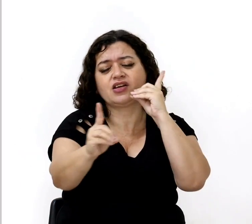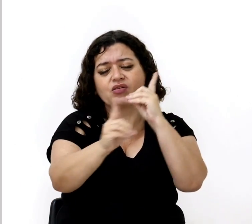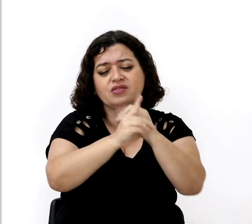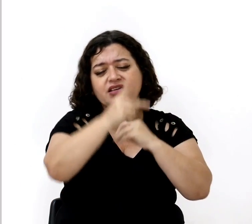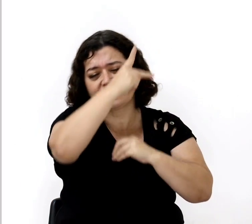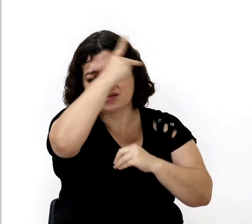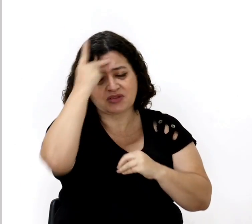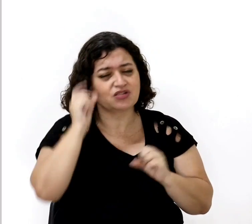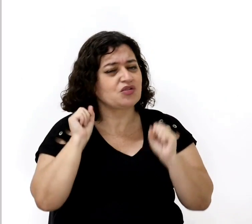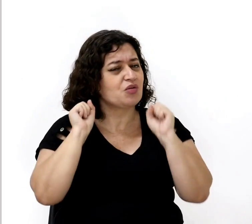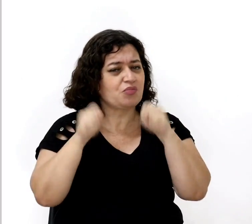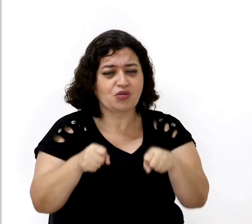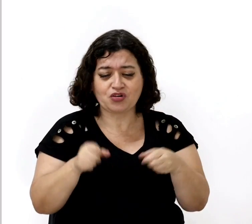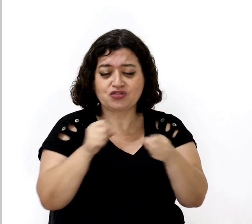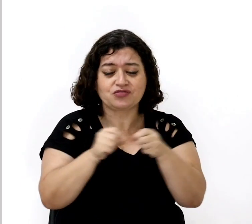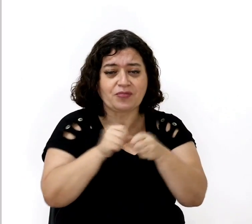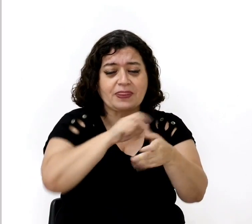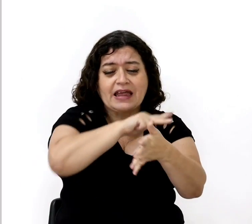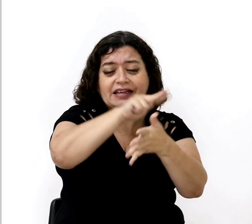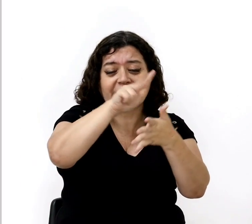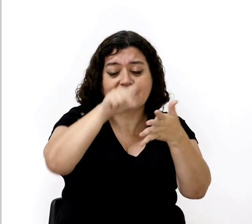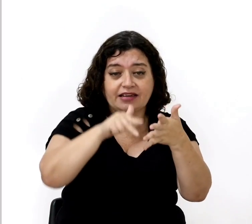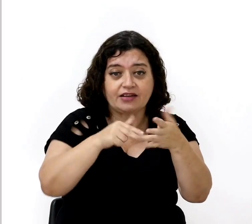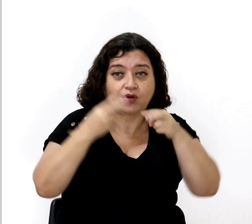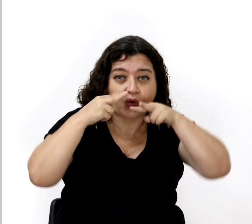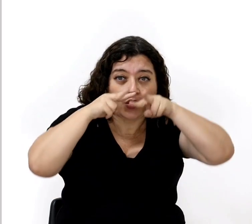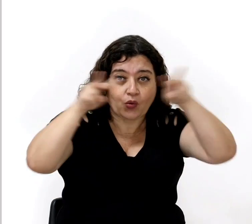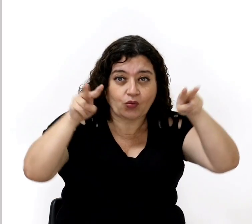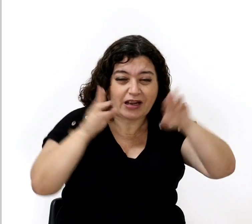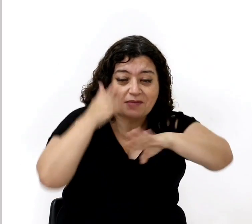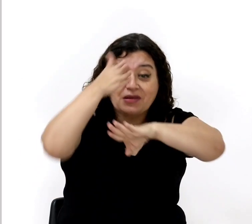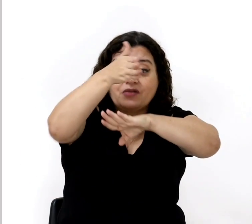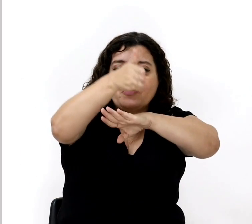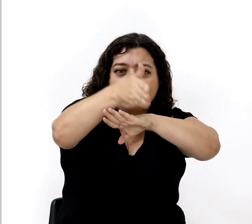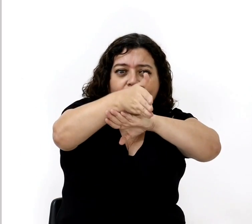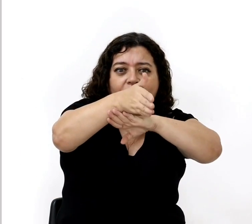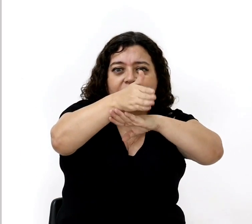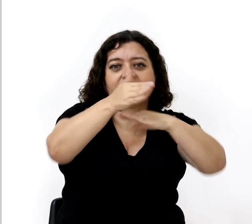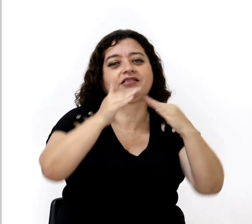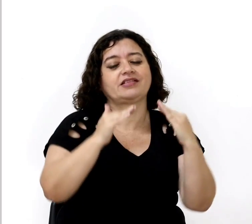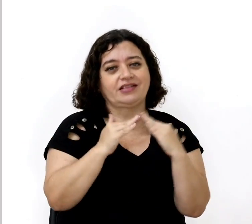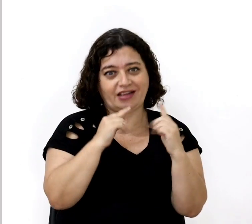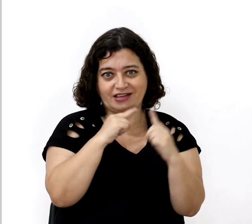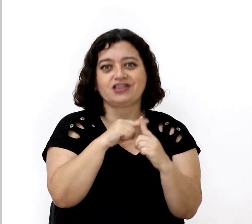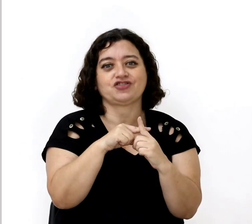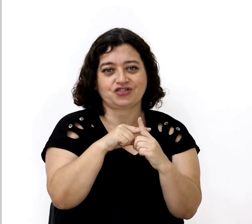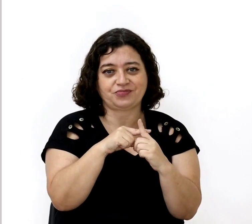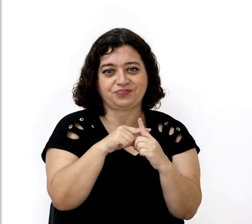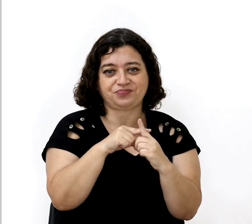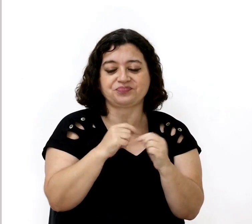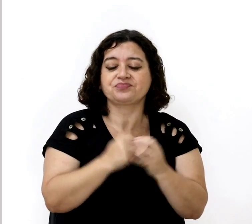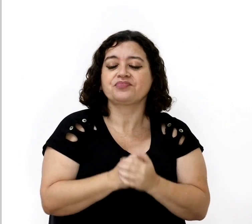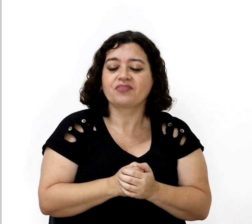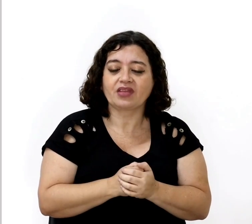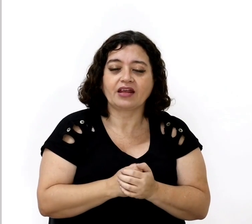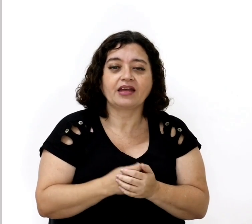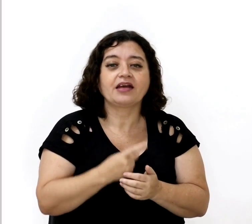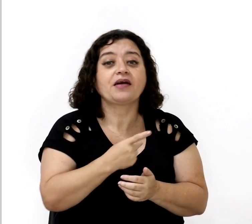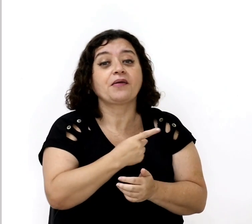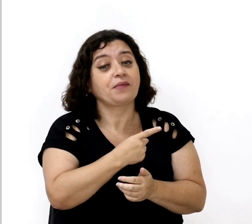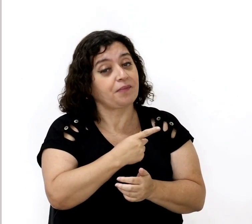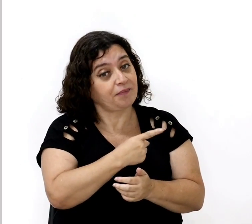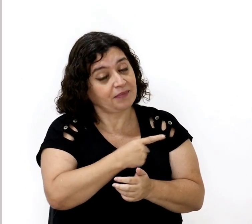oferecer um almoço, enfim, você pode ter um olhar para fora. Né? Mas assim, pastor Alain,